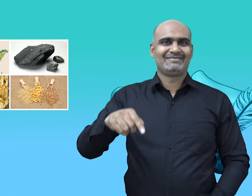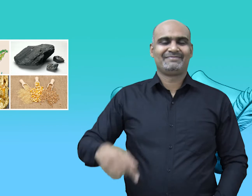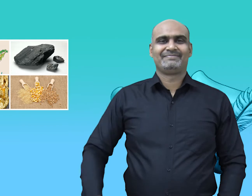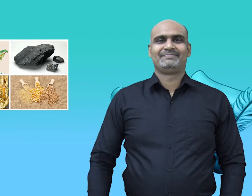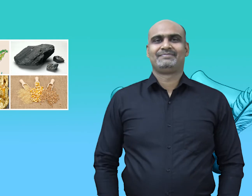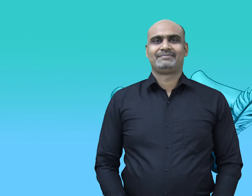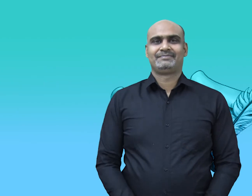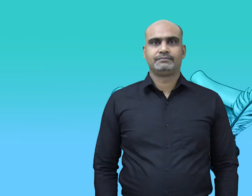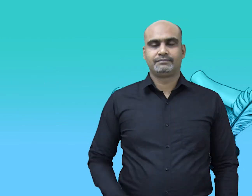चली गई।